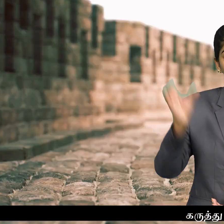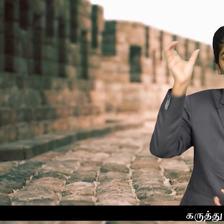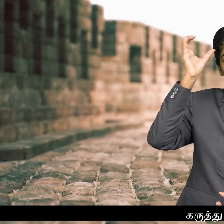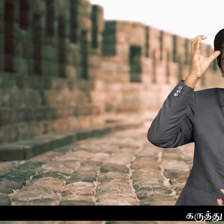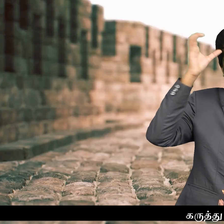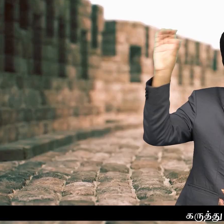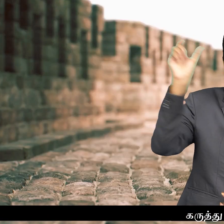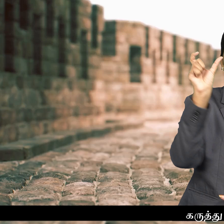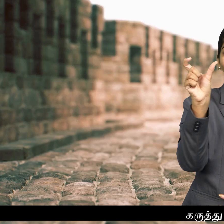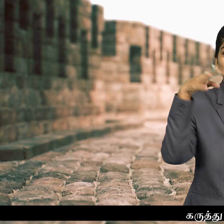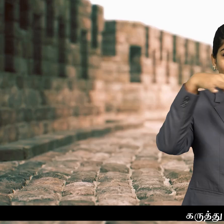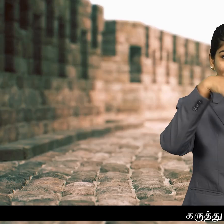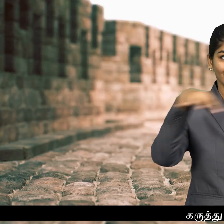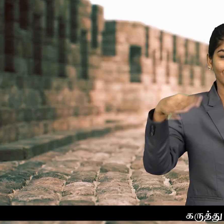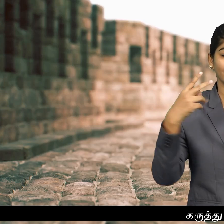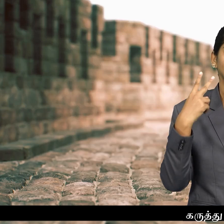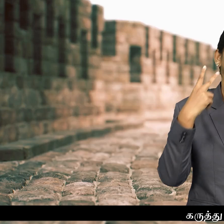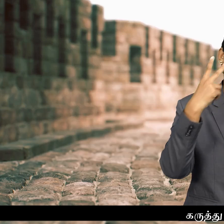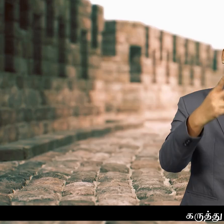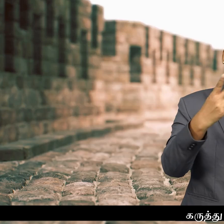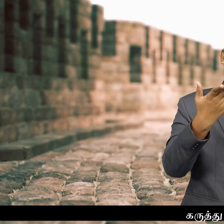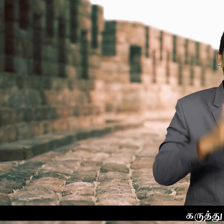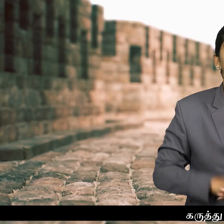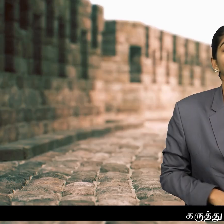கருத்து வரைபடம்.